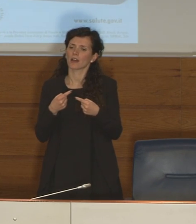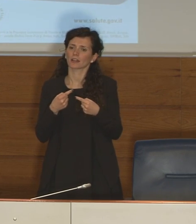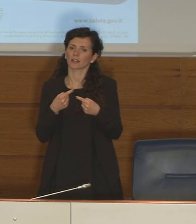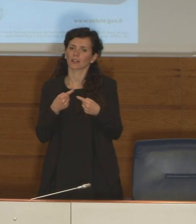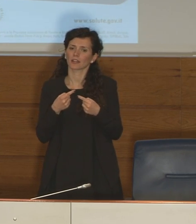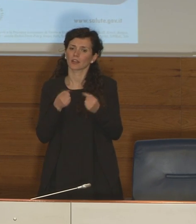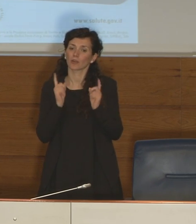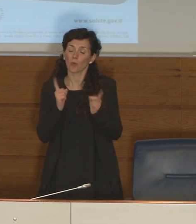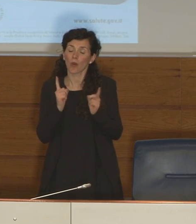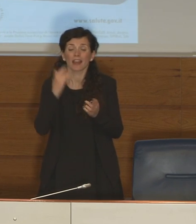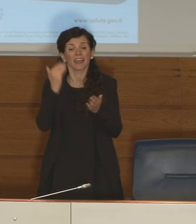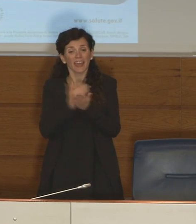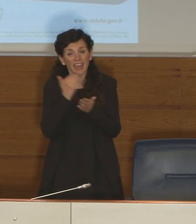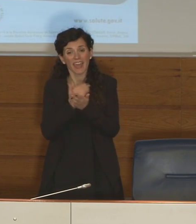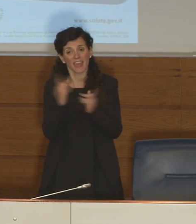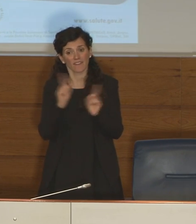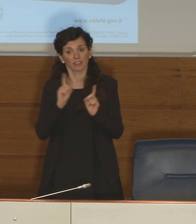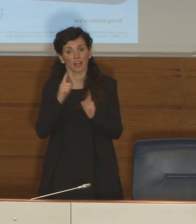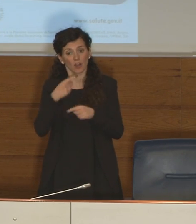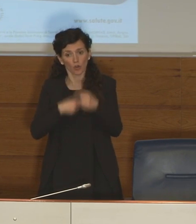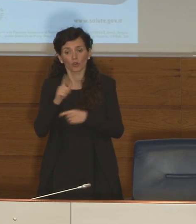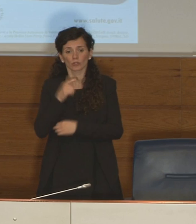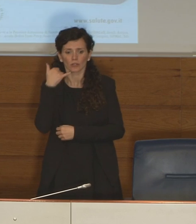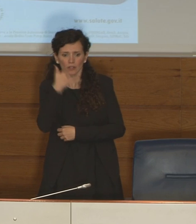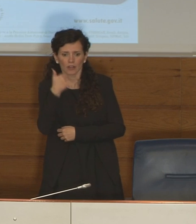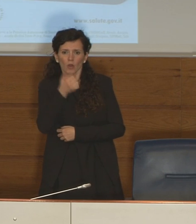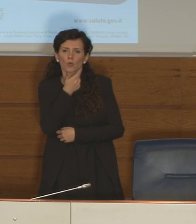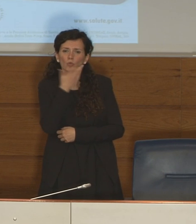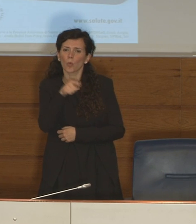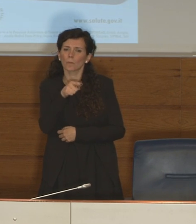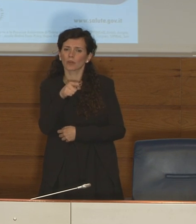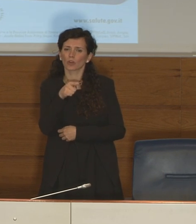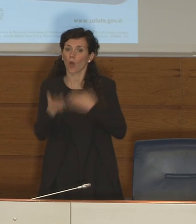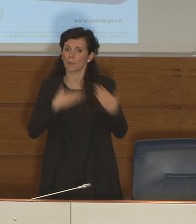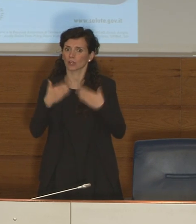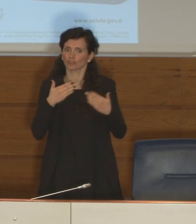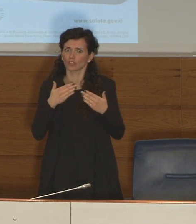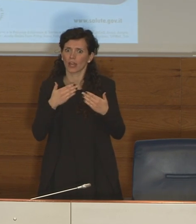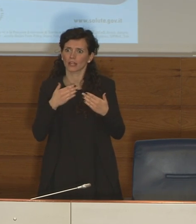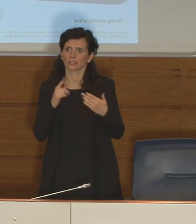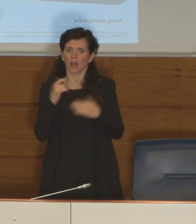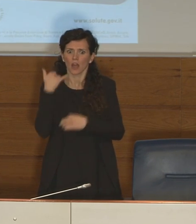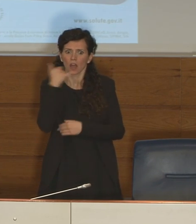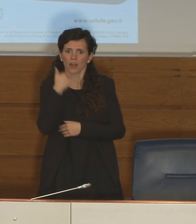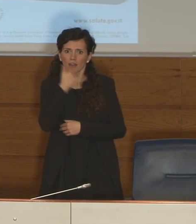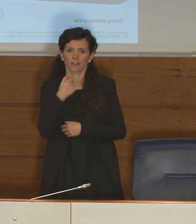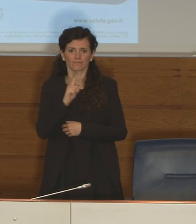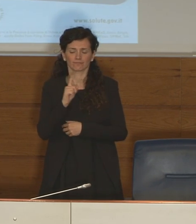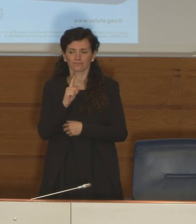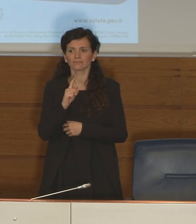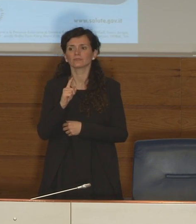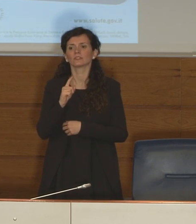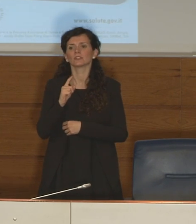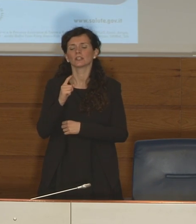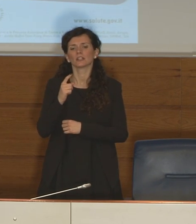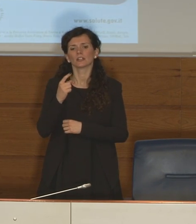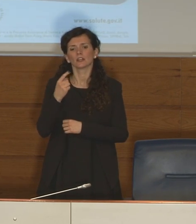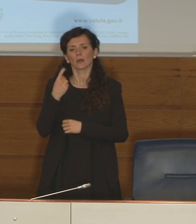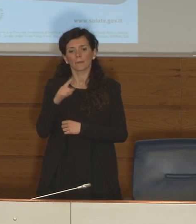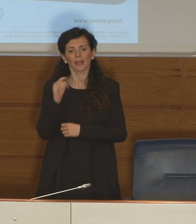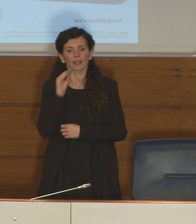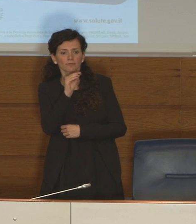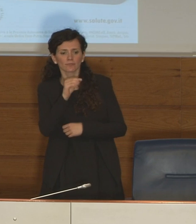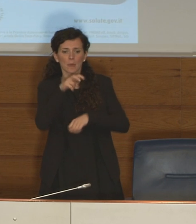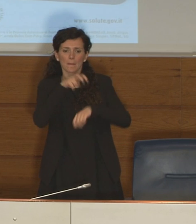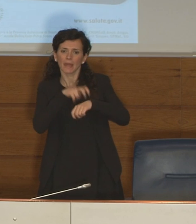numeri di emergenza di contattare telefonicamente per avere una prima analisi da parte dei medici di famiglia